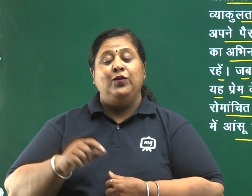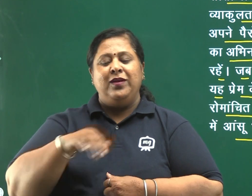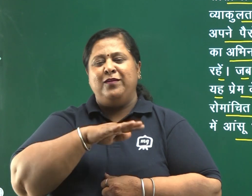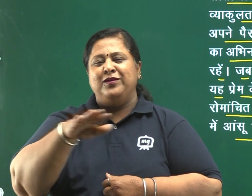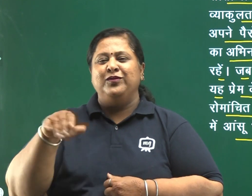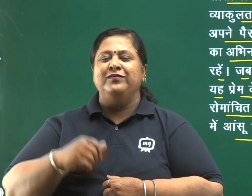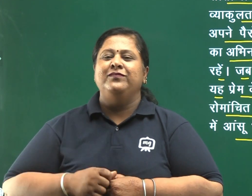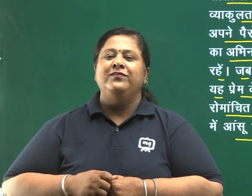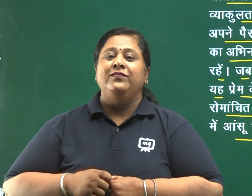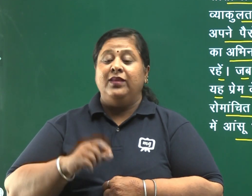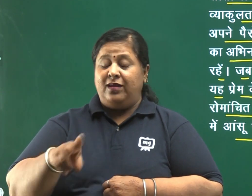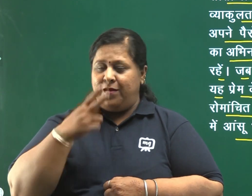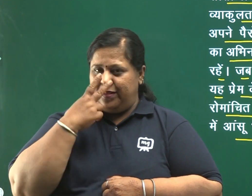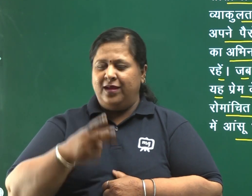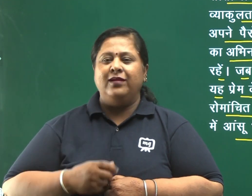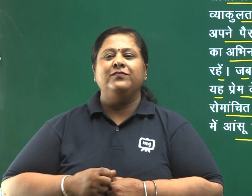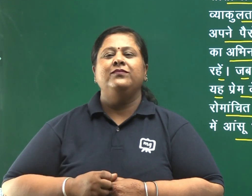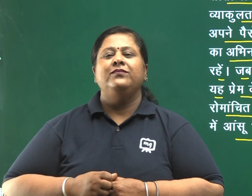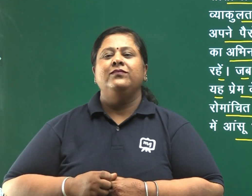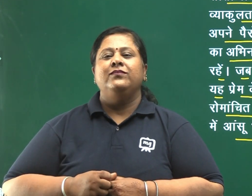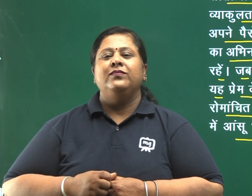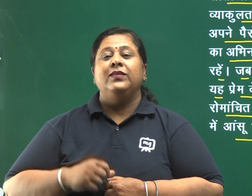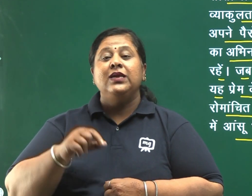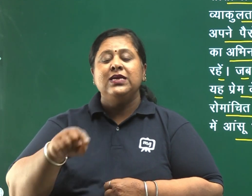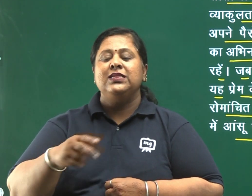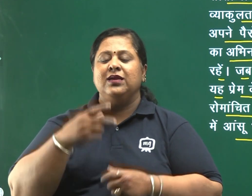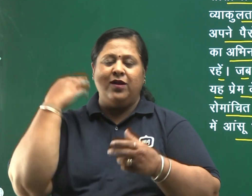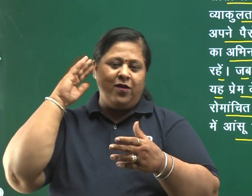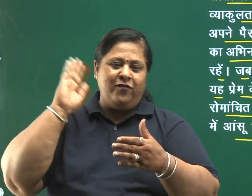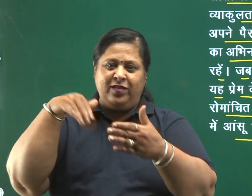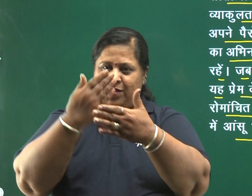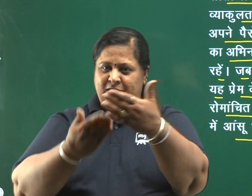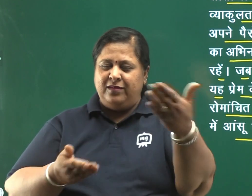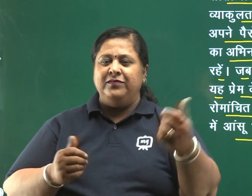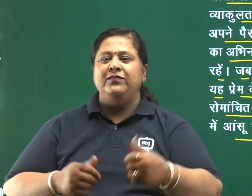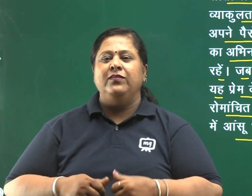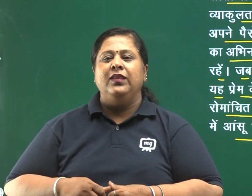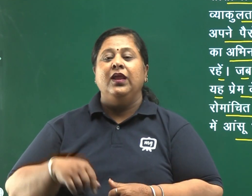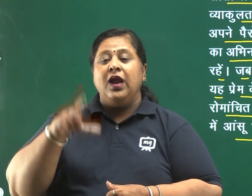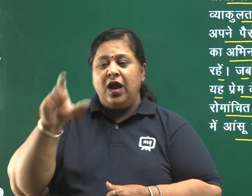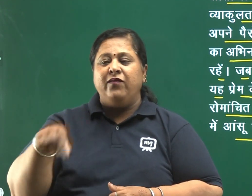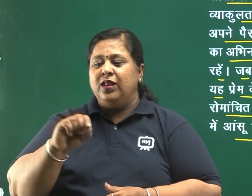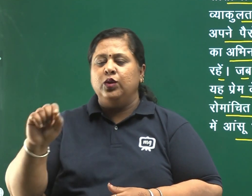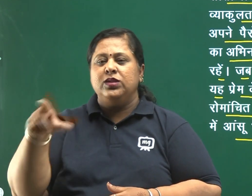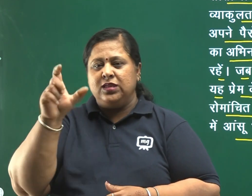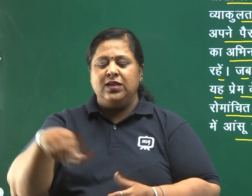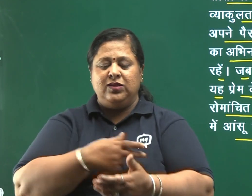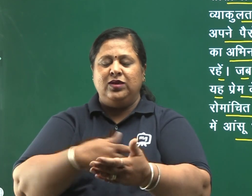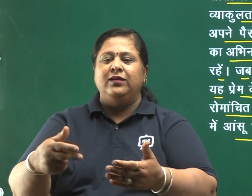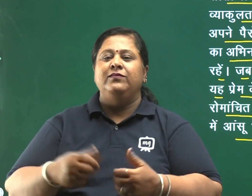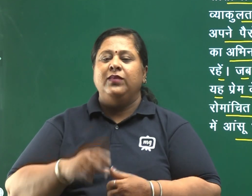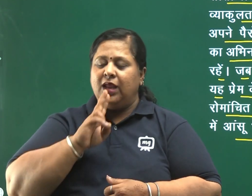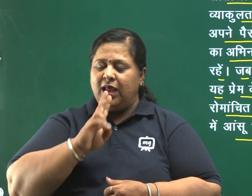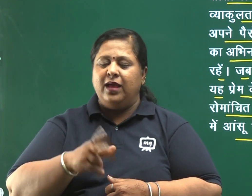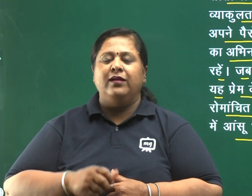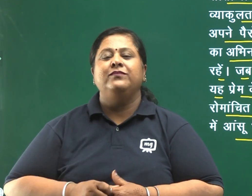प्यारे बच्चों, यह हमने देखा कि इस कविता में कवि तुलसीदास जी कह रहे